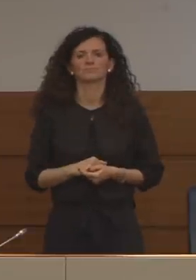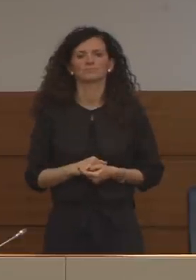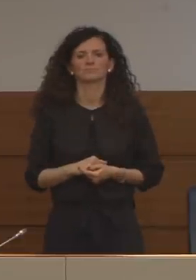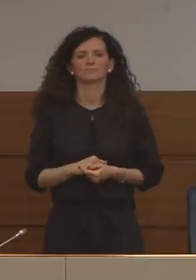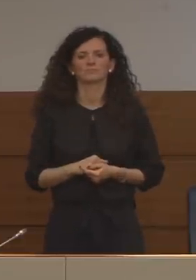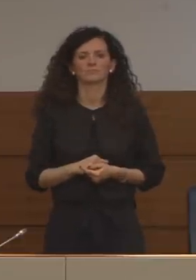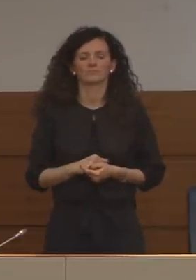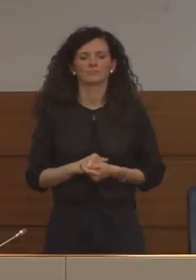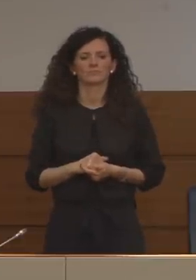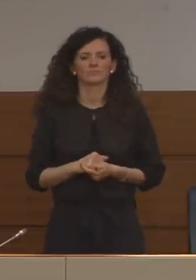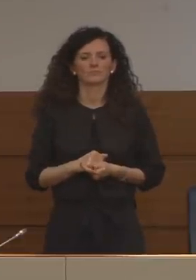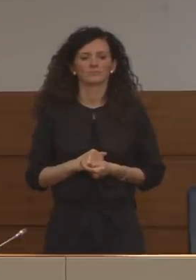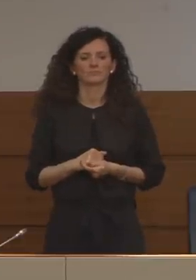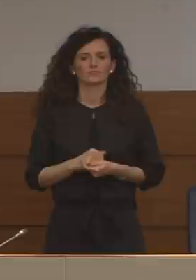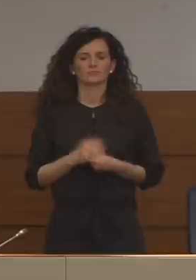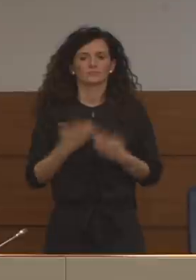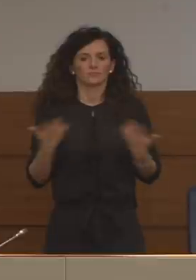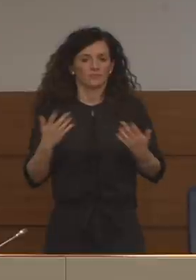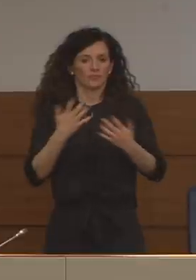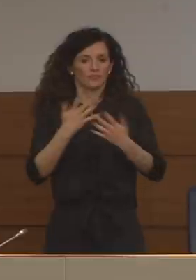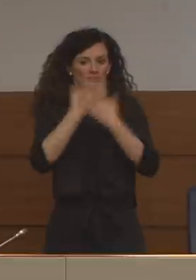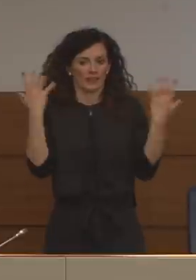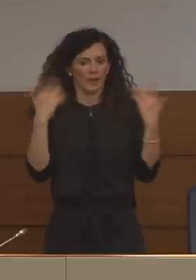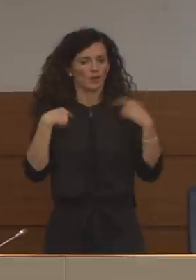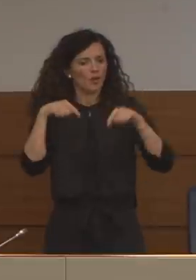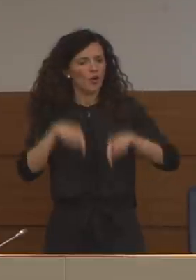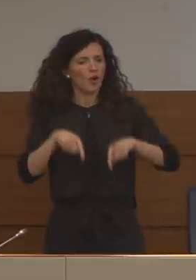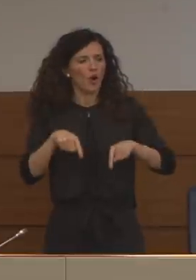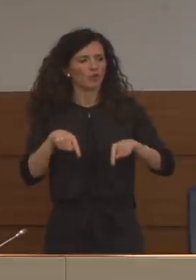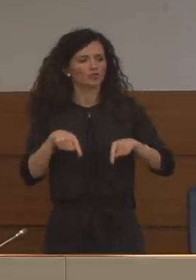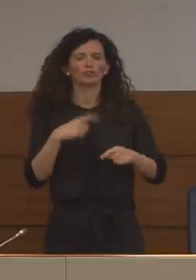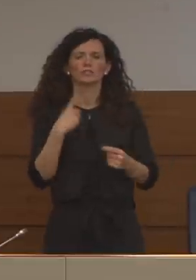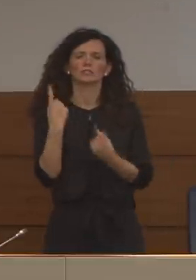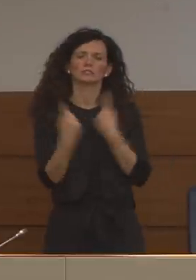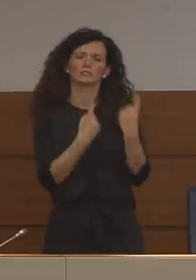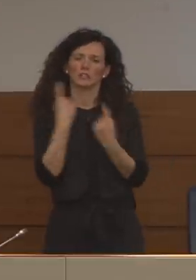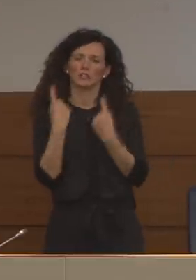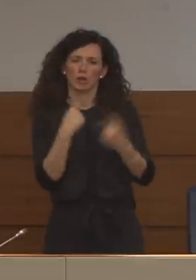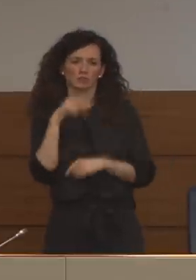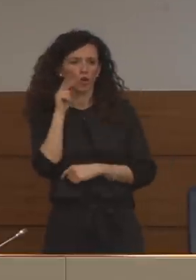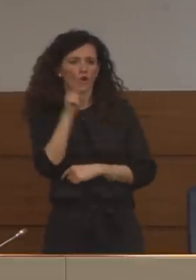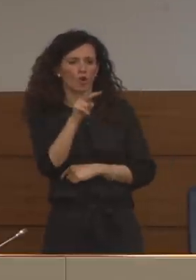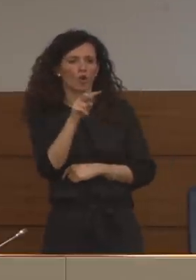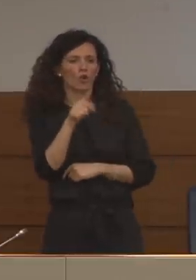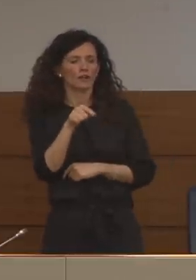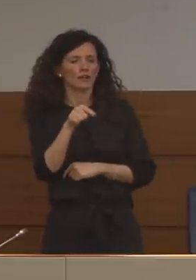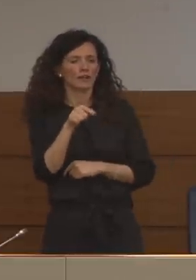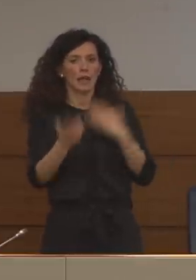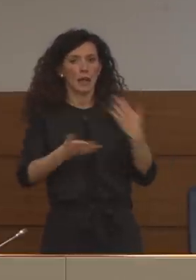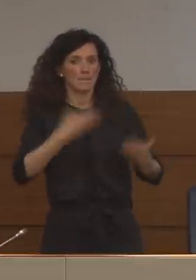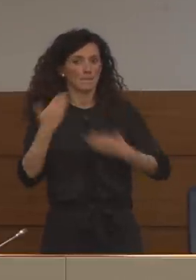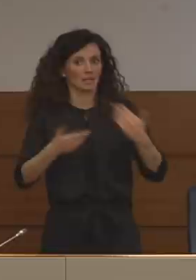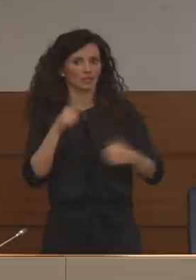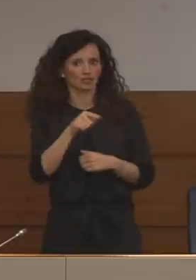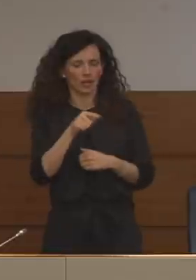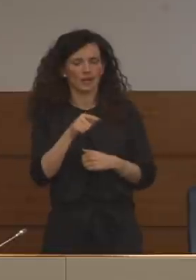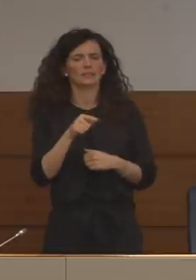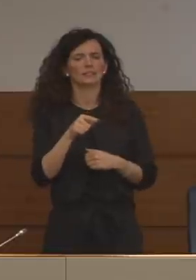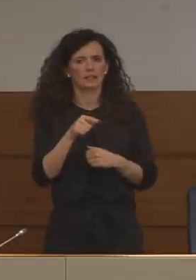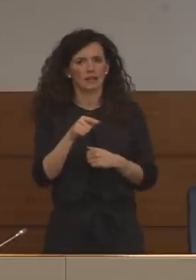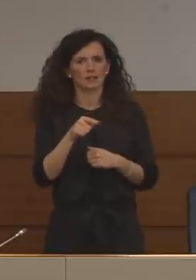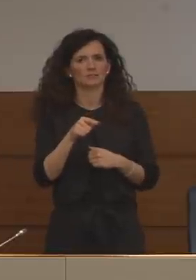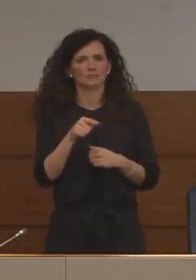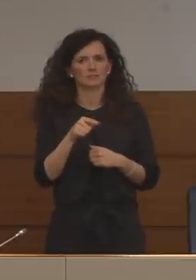che quello che stiamo vedendo oggi riflette ancora la situazione